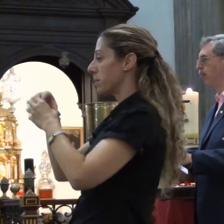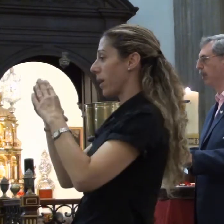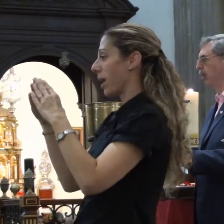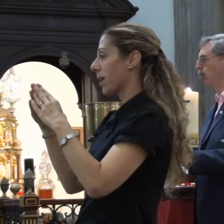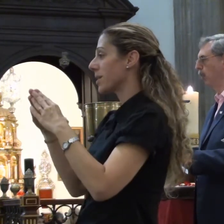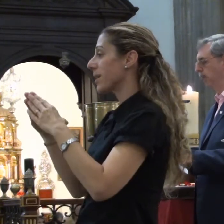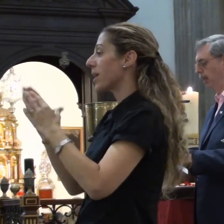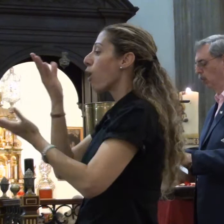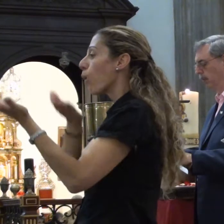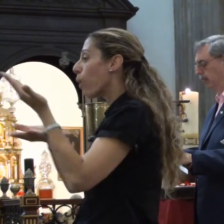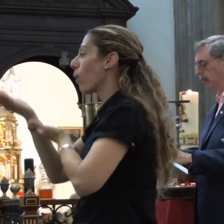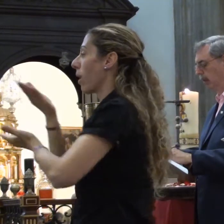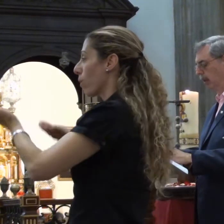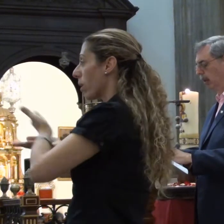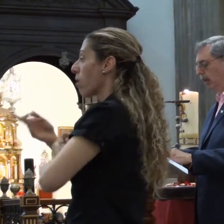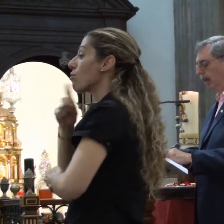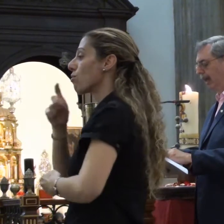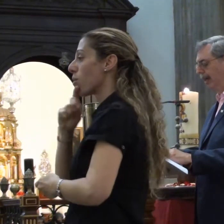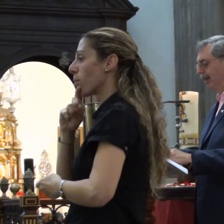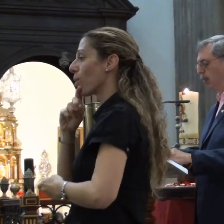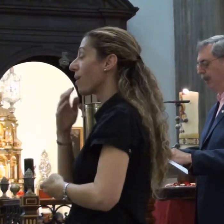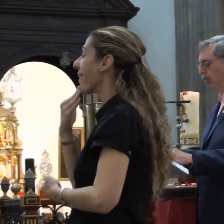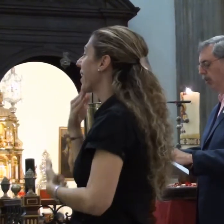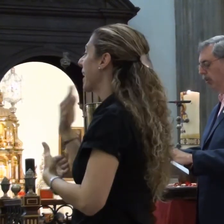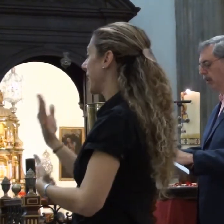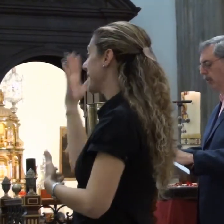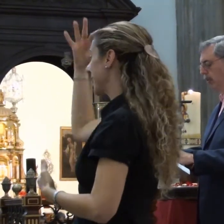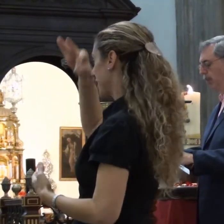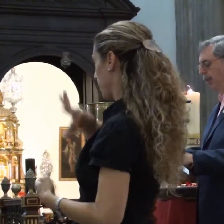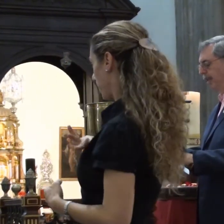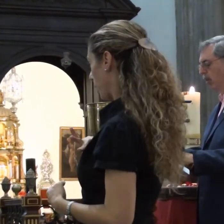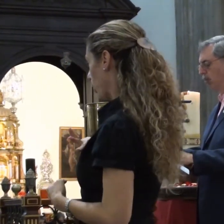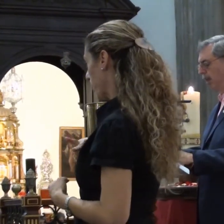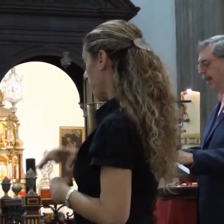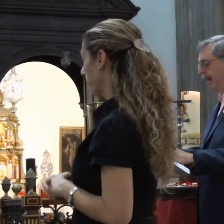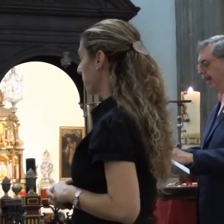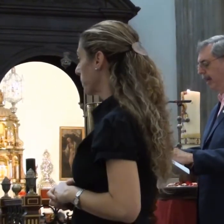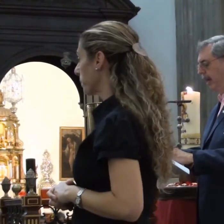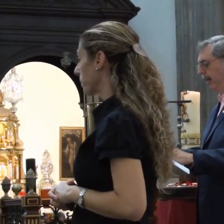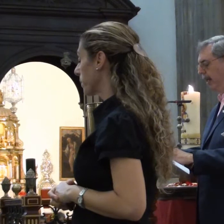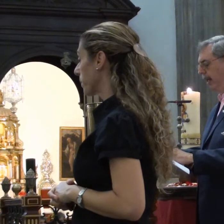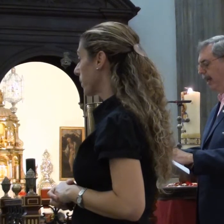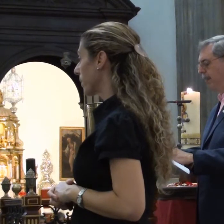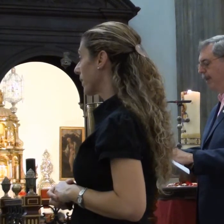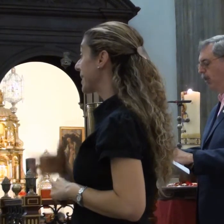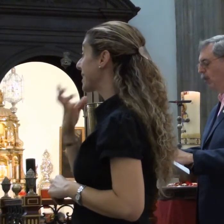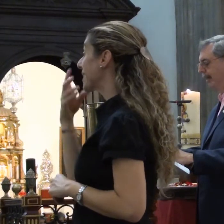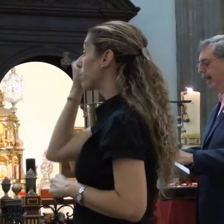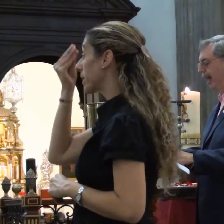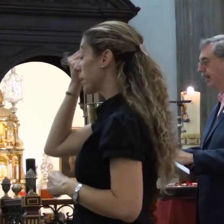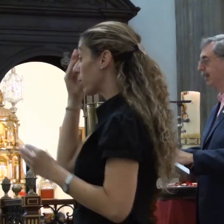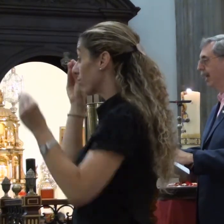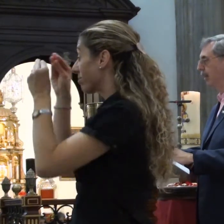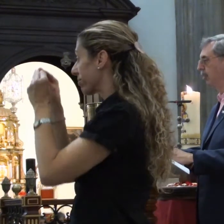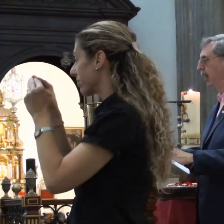impulsarnos con la fuerza de su espíritu esta convicción nos permite conservar la alegría en medio